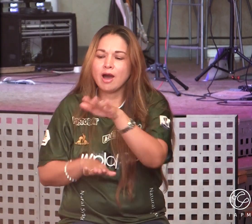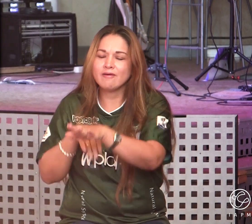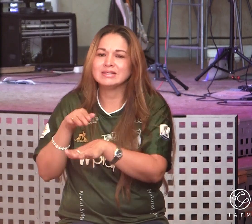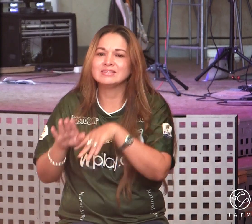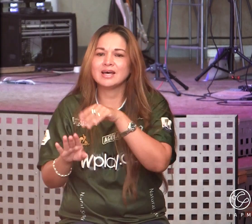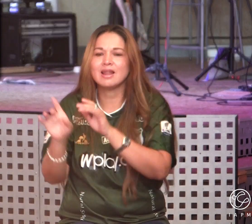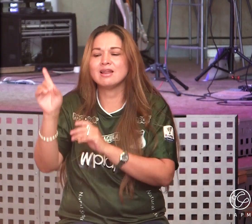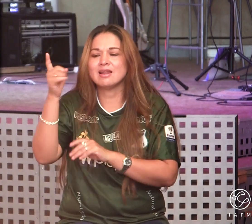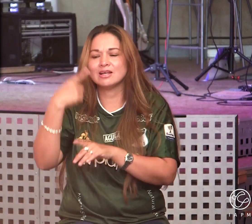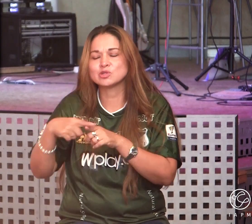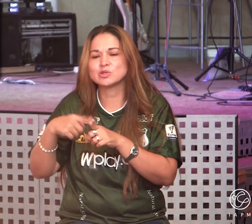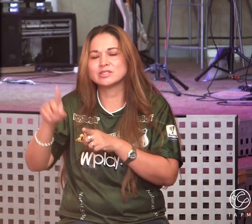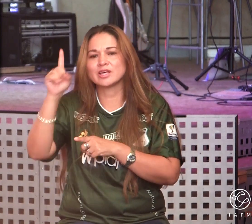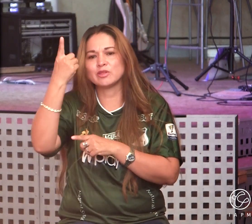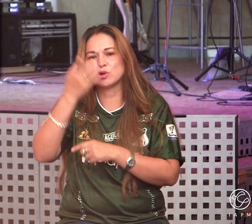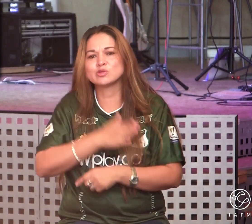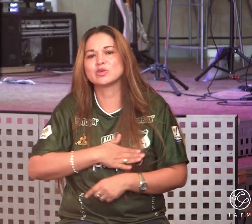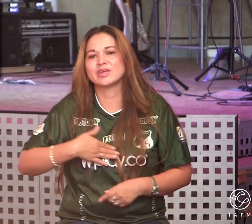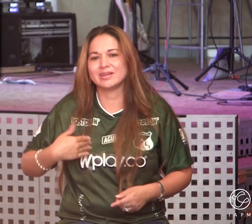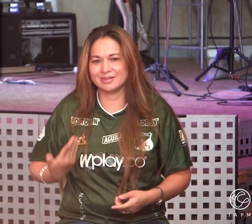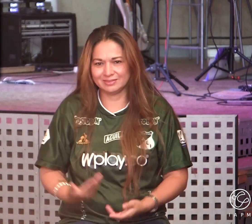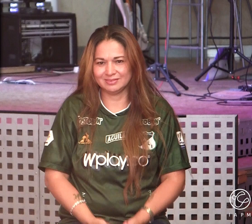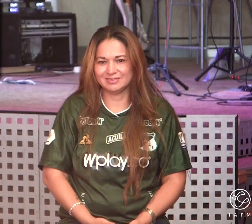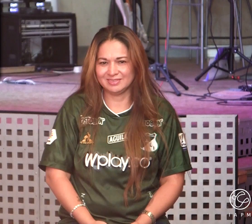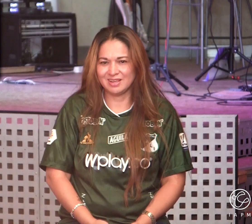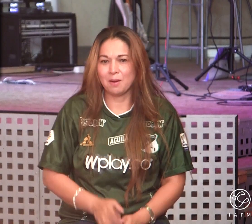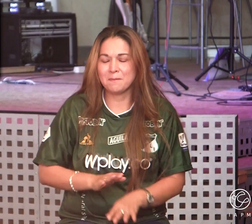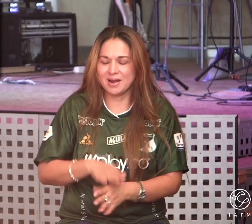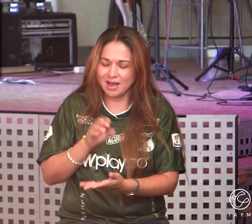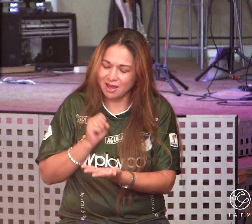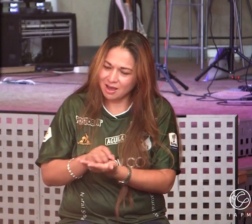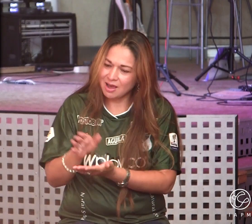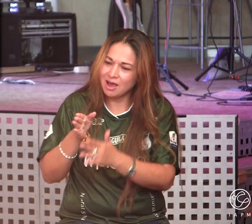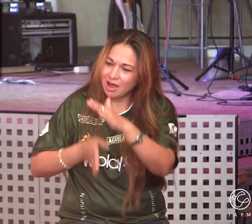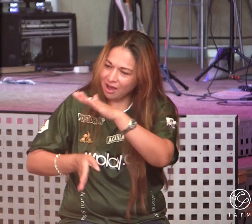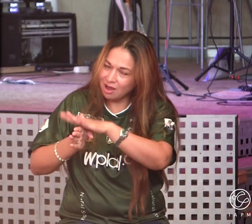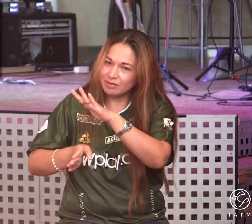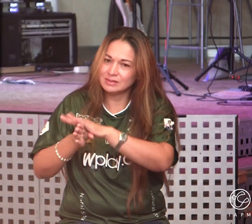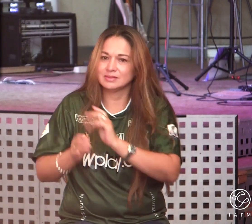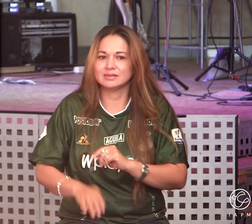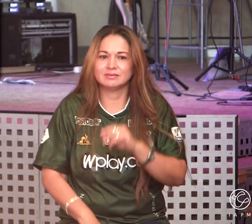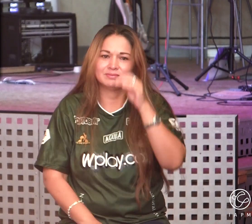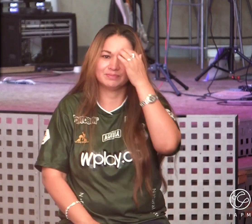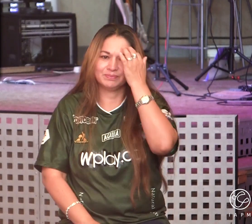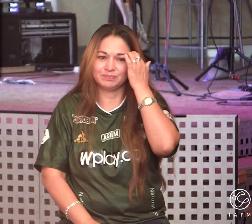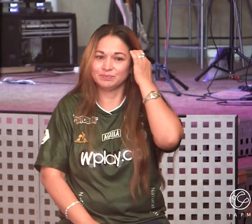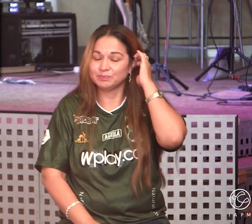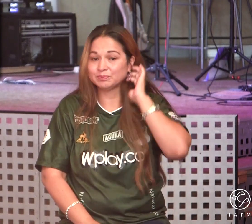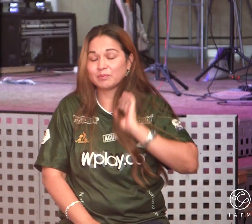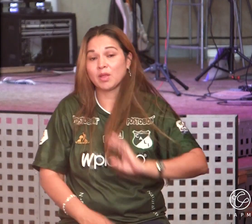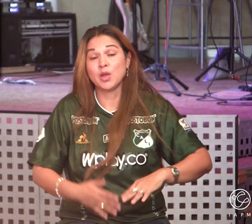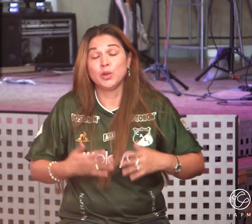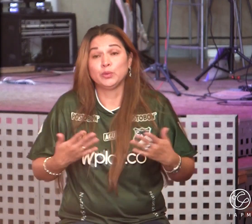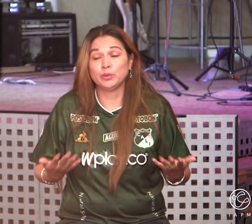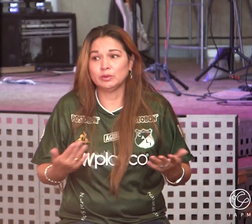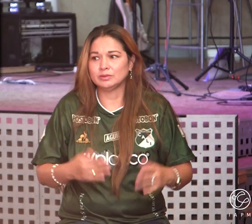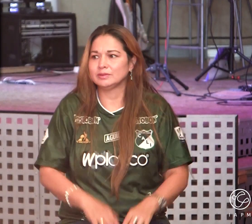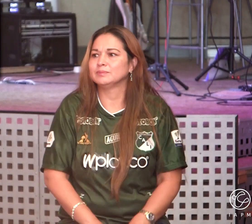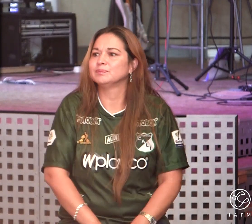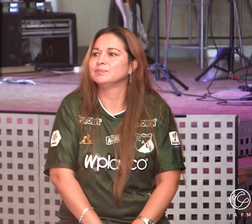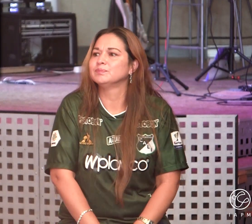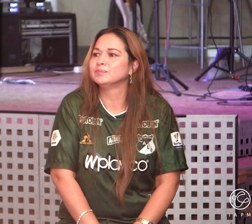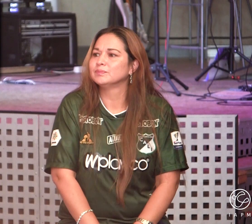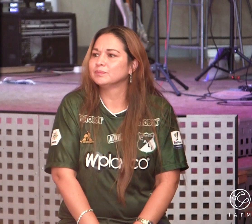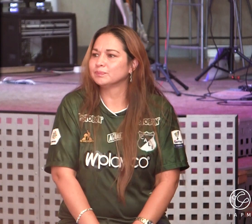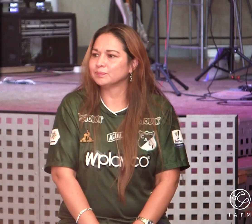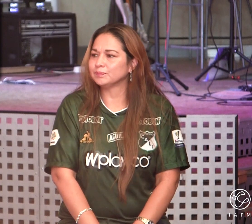que pasen y camino por recorrer, pero estamos hacia allá. Entonces, vuelvo a mi punto. ¿Cómo imaginas a